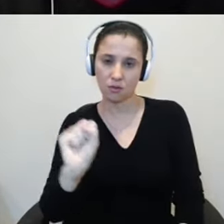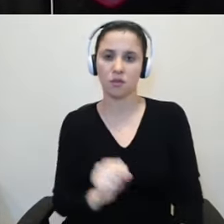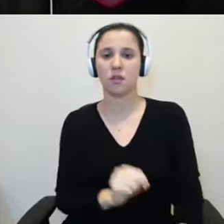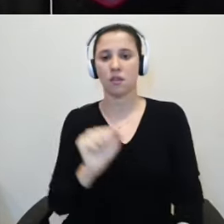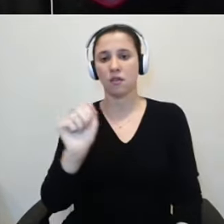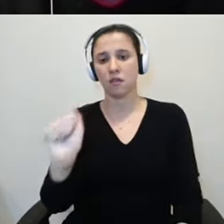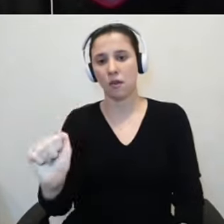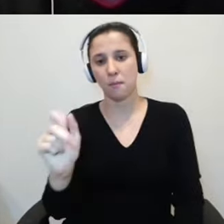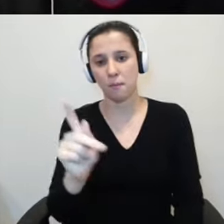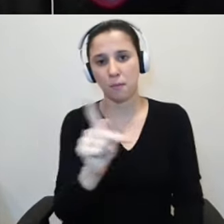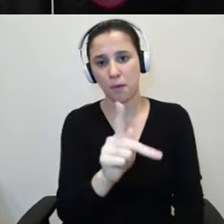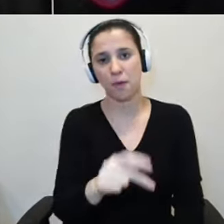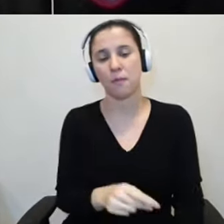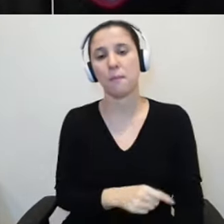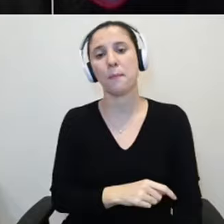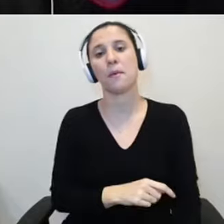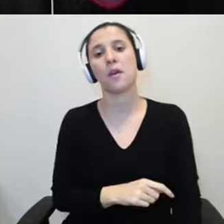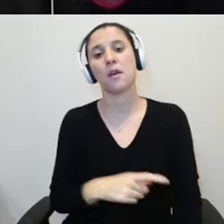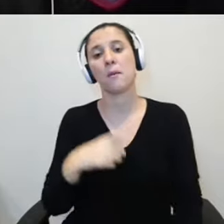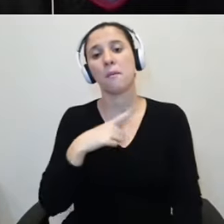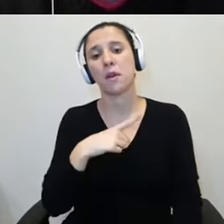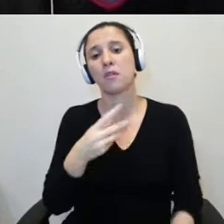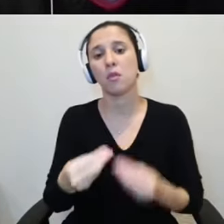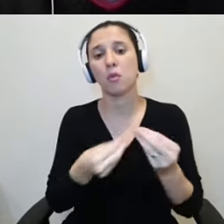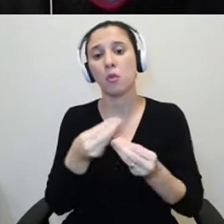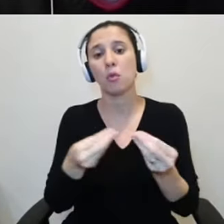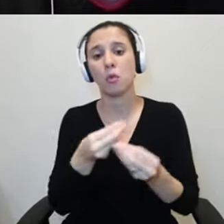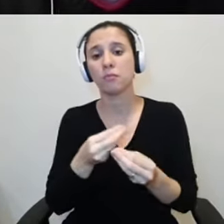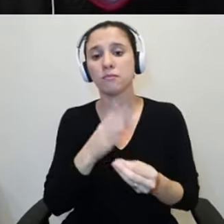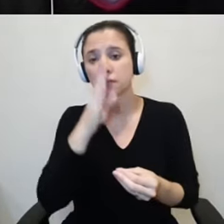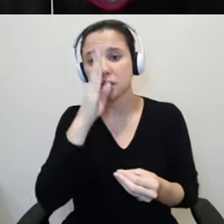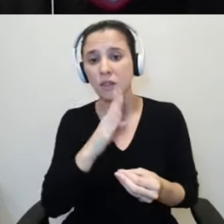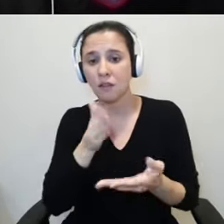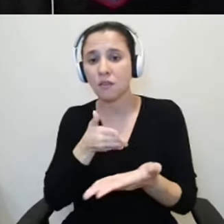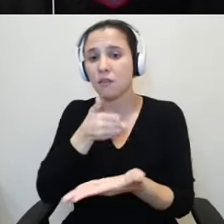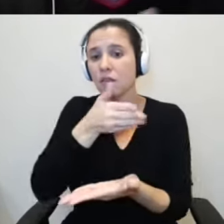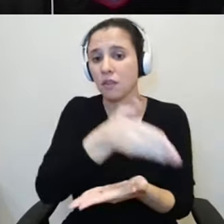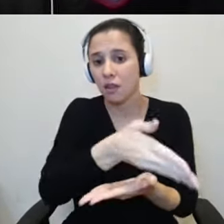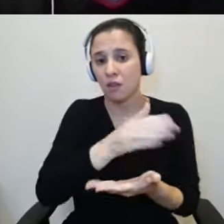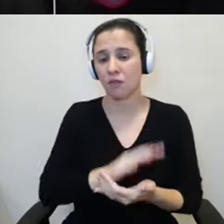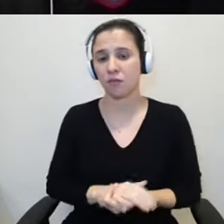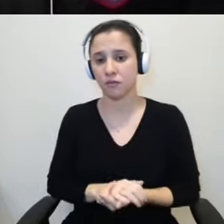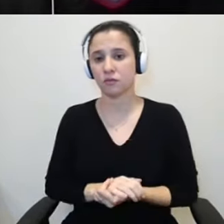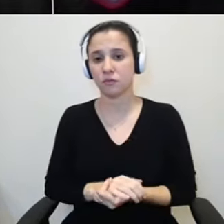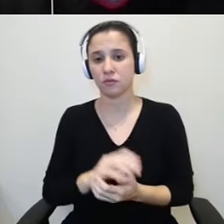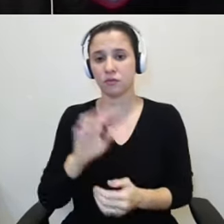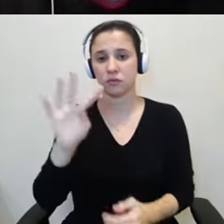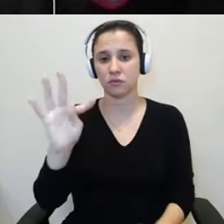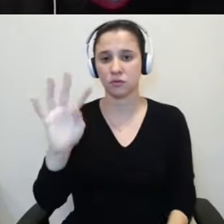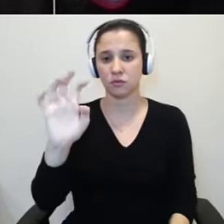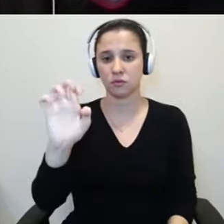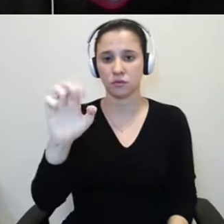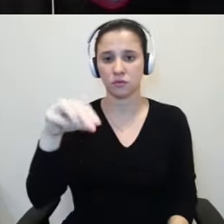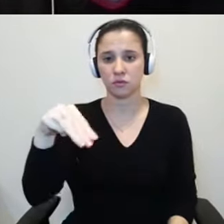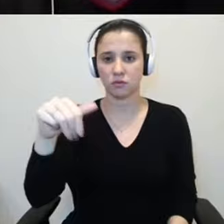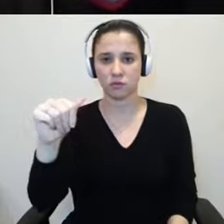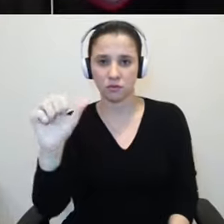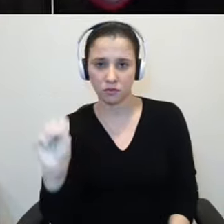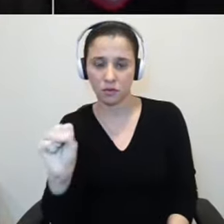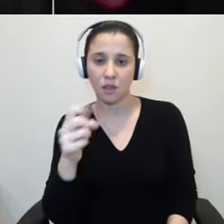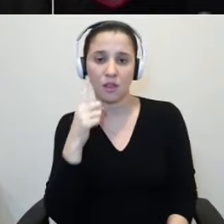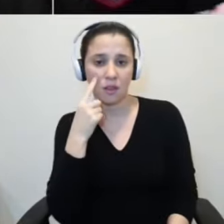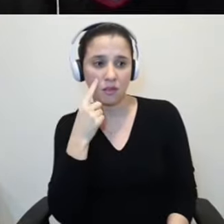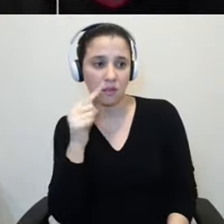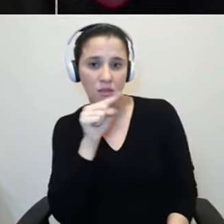Instituto, para ter acesso gratuitamente ao Microsoft Teams. E ali as reuniões poderão ser transmitidas,